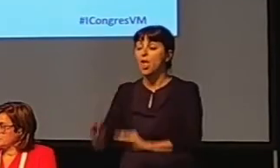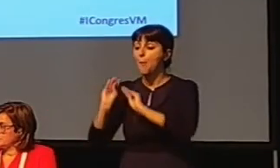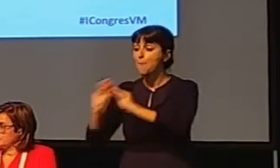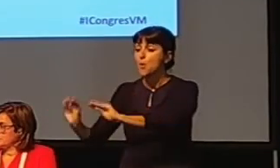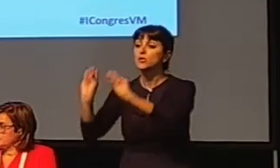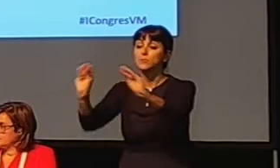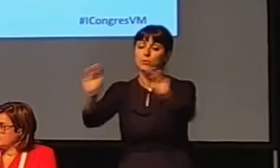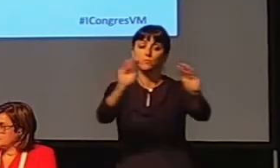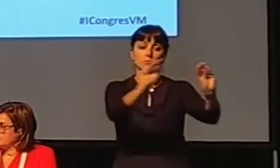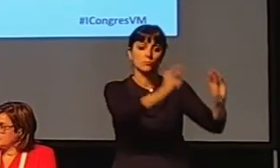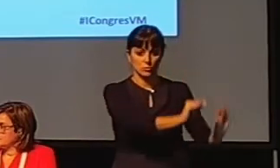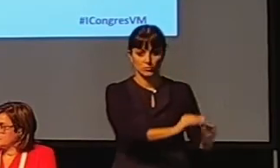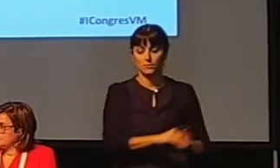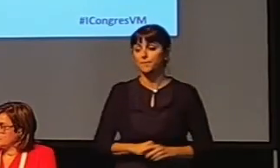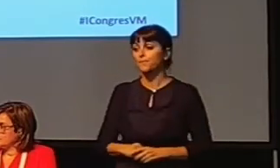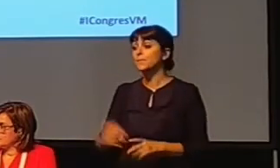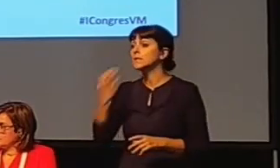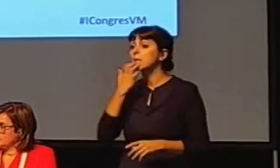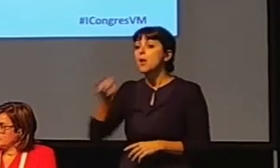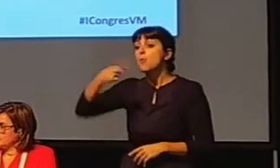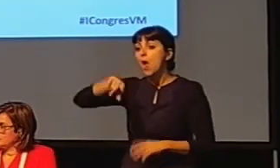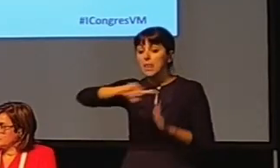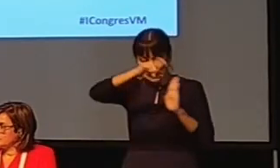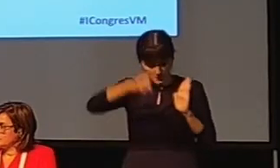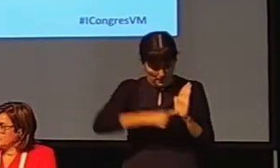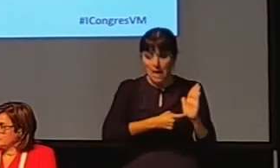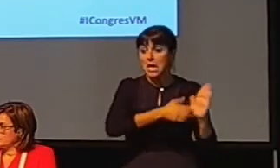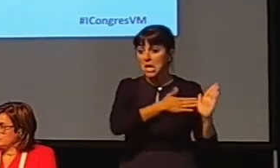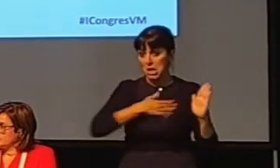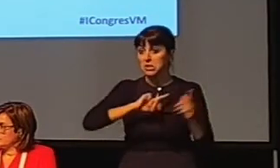Si voleu canviar la llei i voleu fer un pacte nacional, feu-lo.